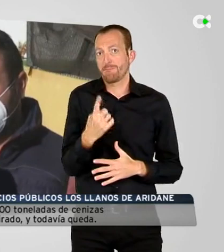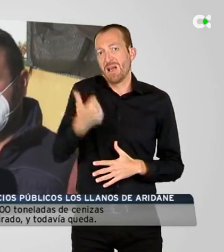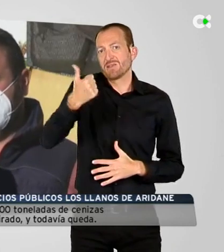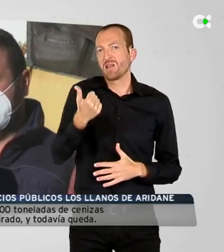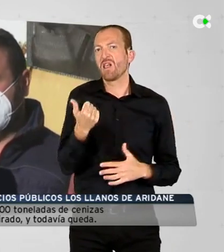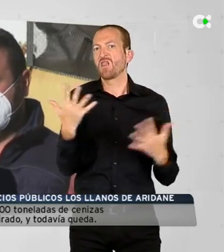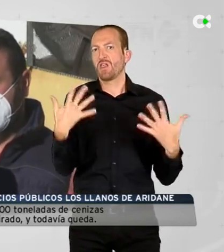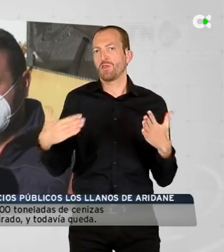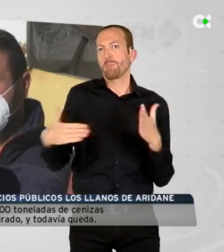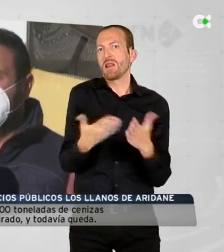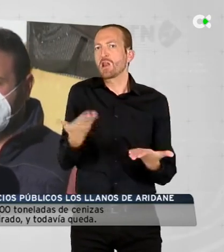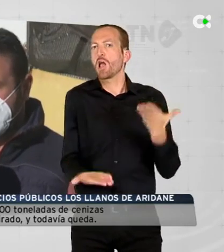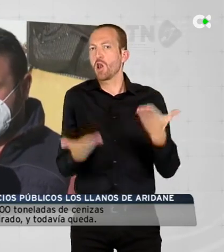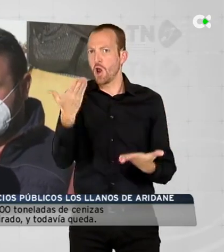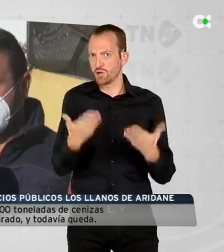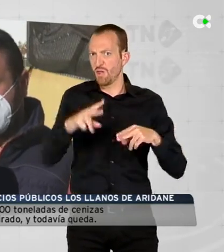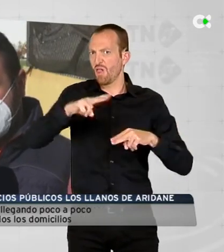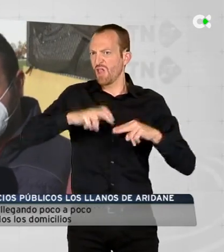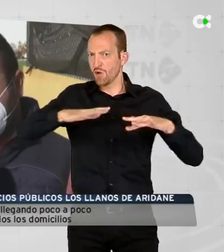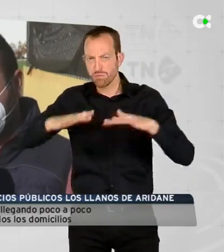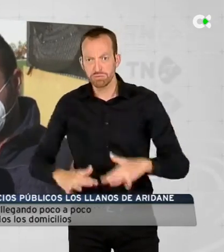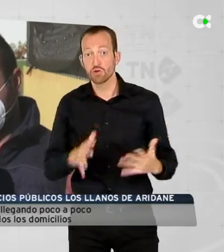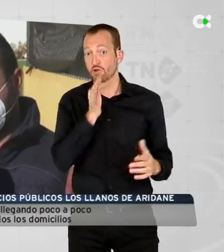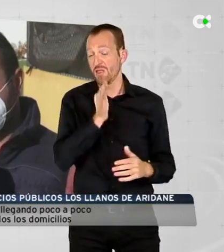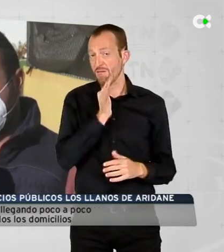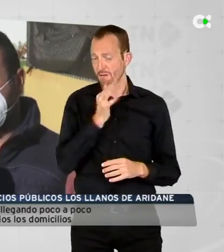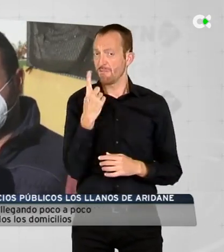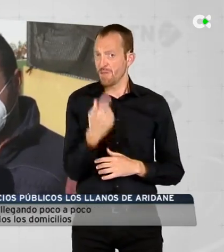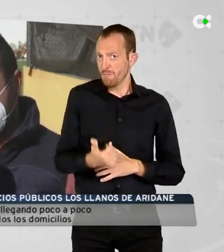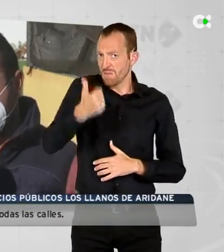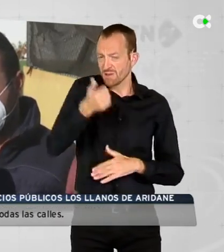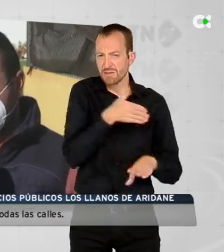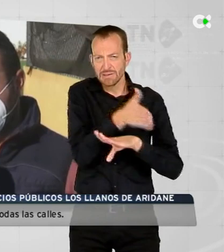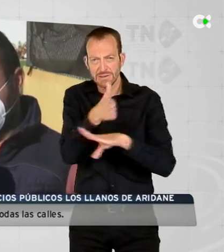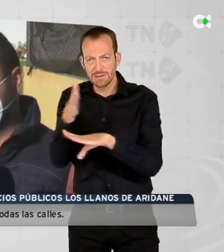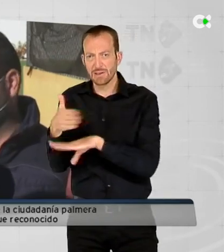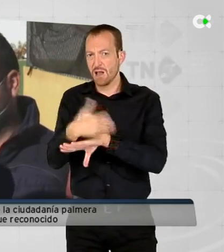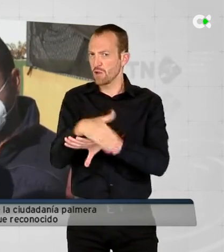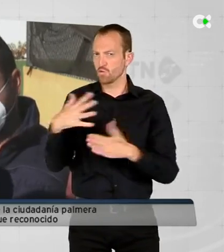toneladas de ceniza se han retirado. Todavía queda, iremos llegando poco a poco a todos los domicilios, a todas las calles.